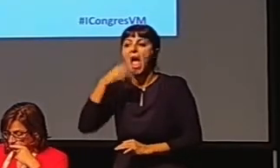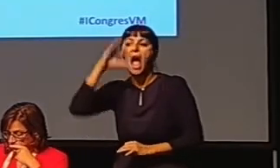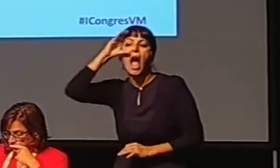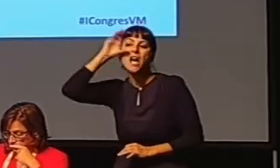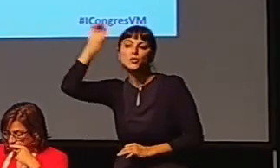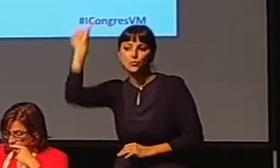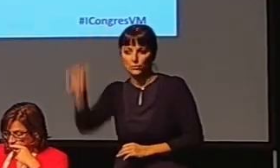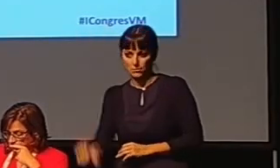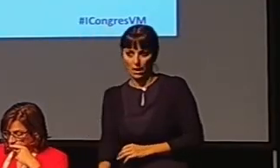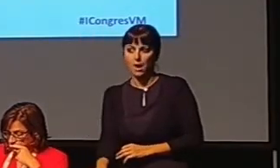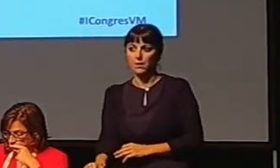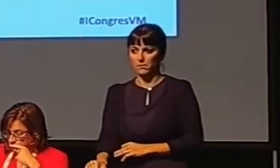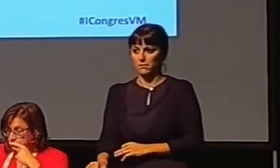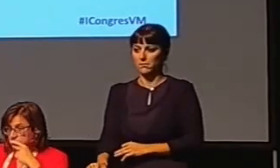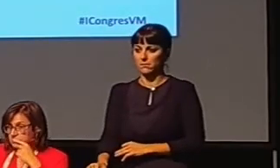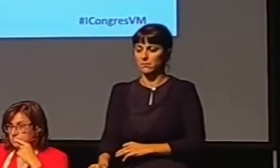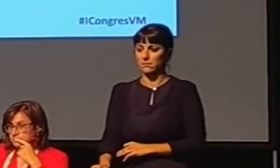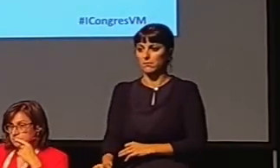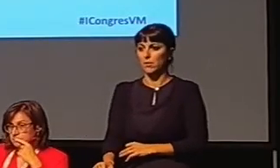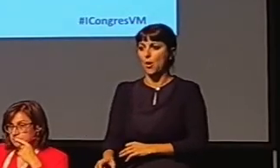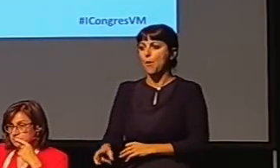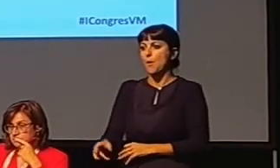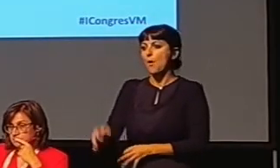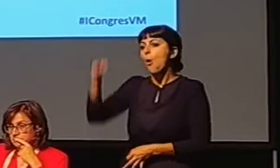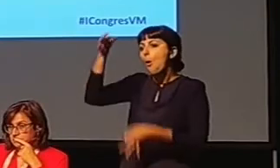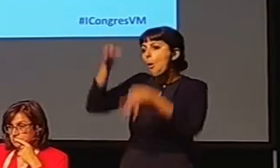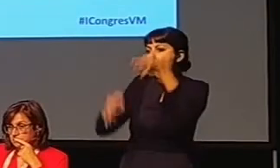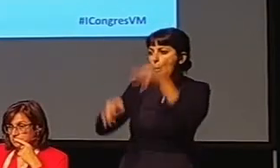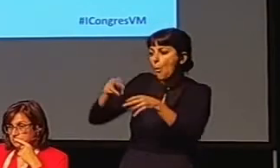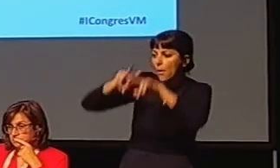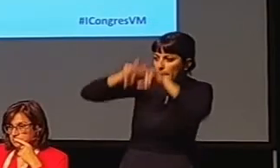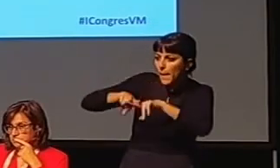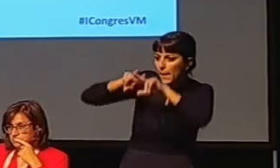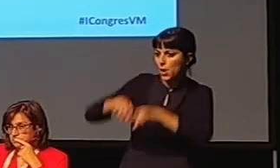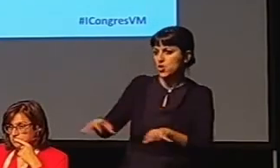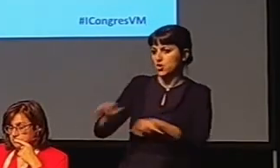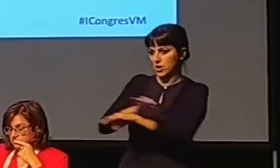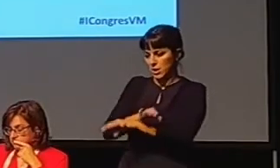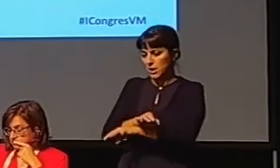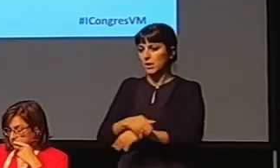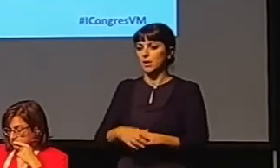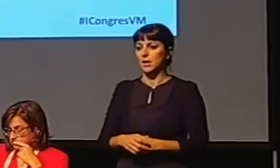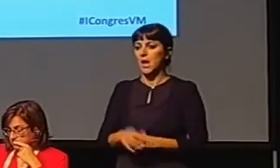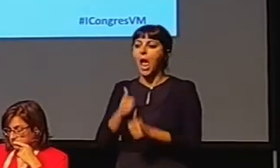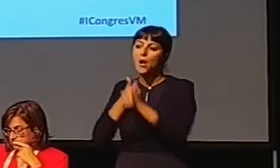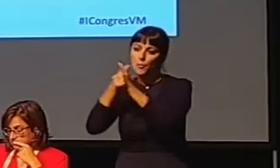Escoltar, no? No jutjar, què més? Acompanyar.